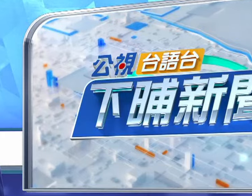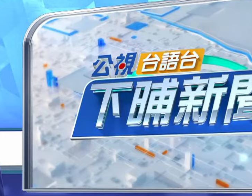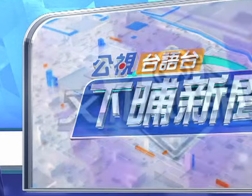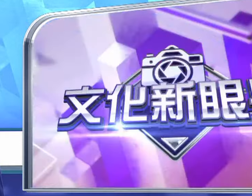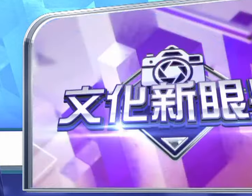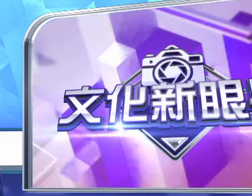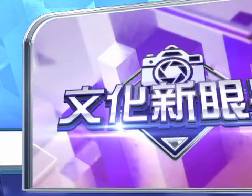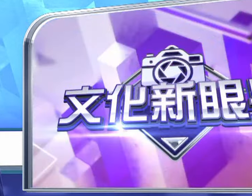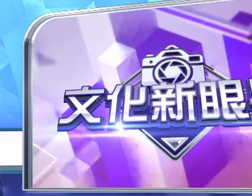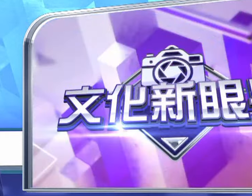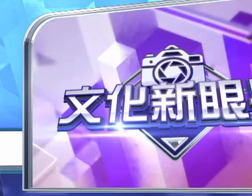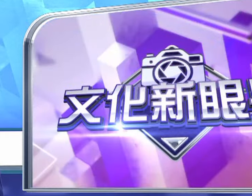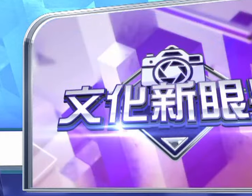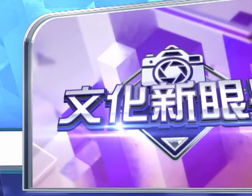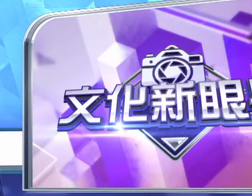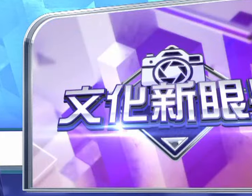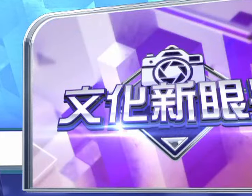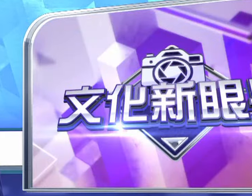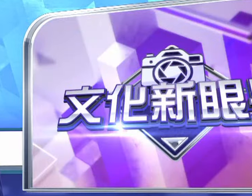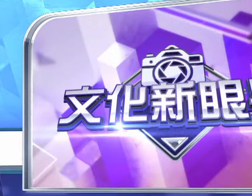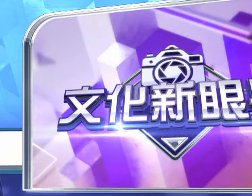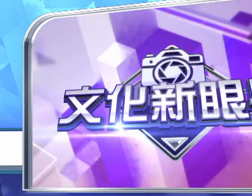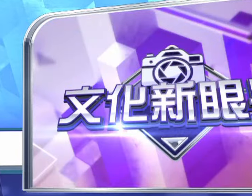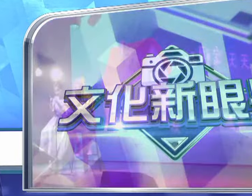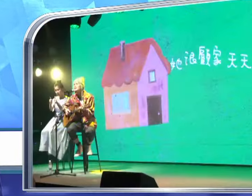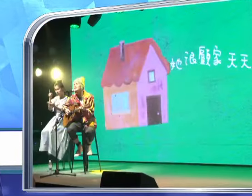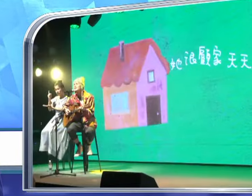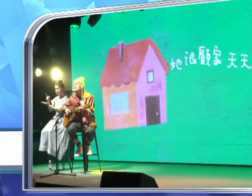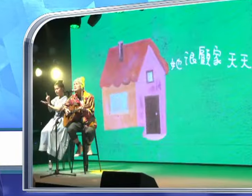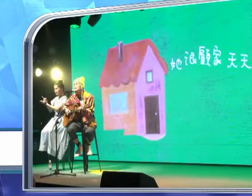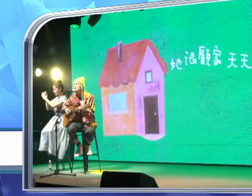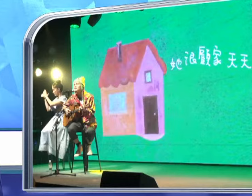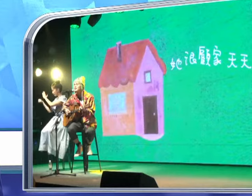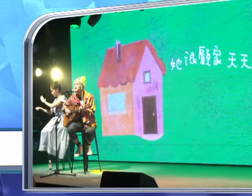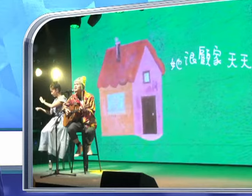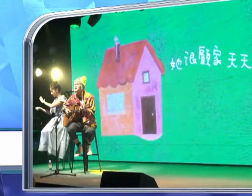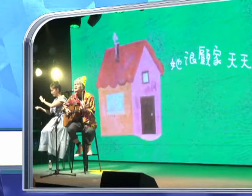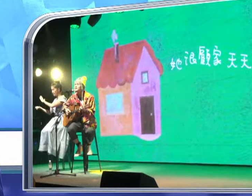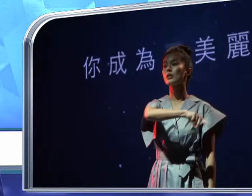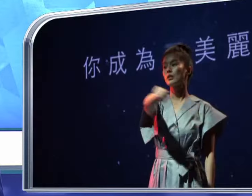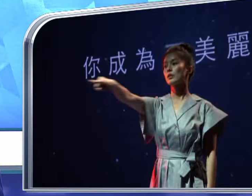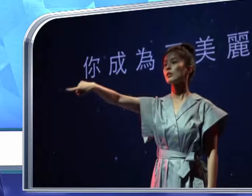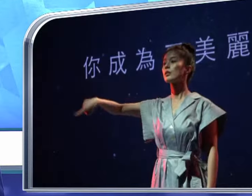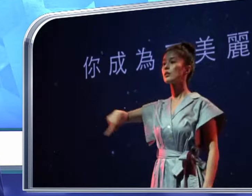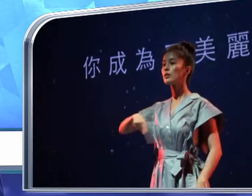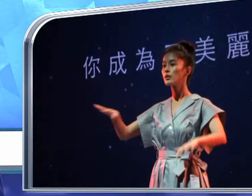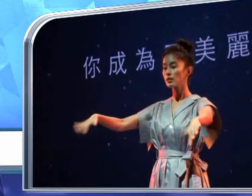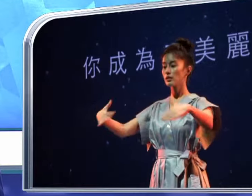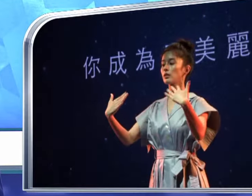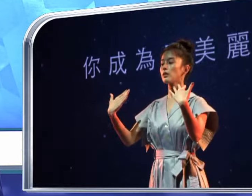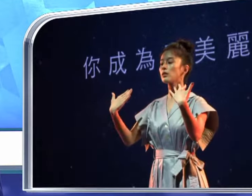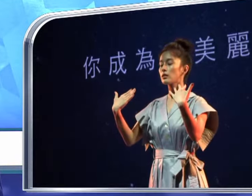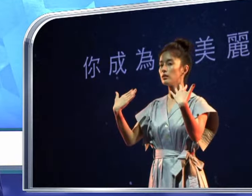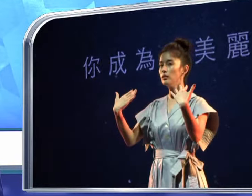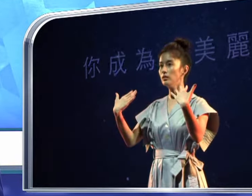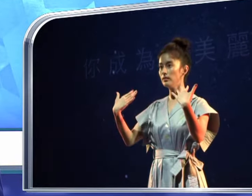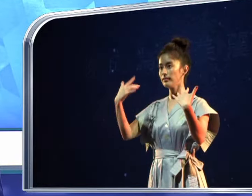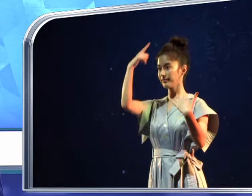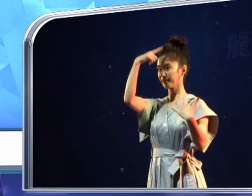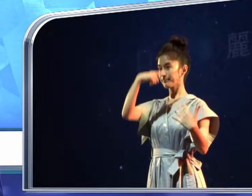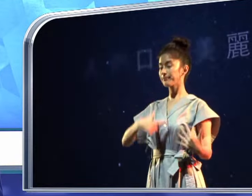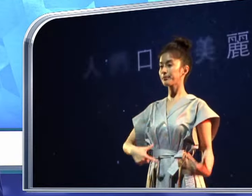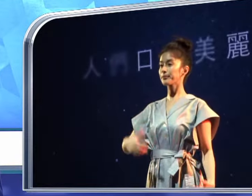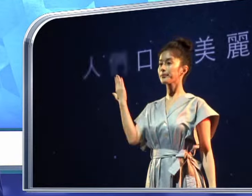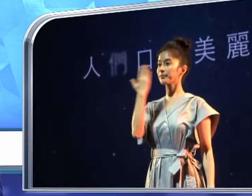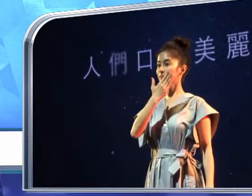9月23日世界手机日有一场正特别的演唱会，安排歌曲唔但有台语，阁有 rap， 透过歌手和